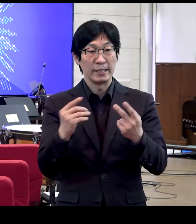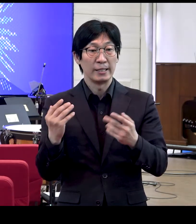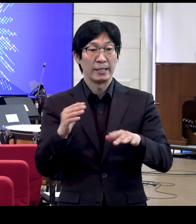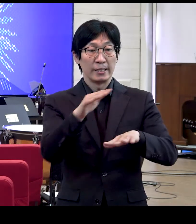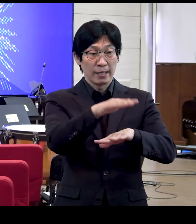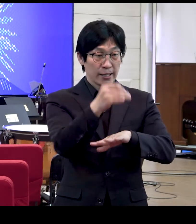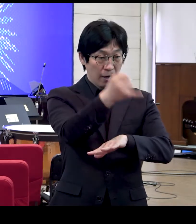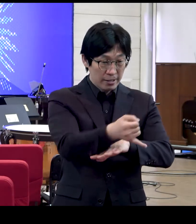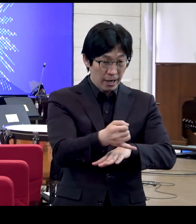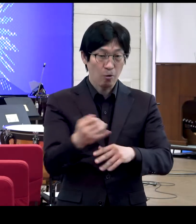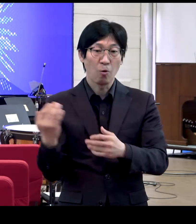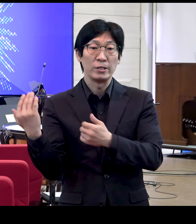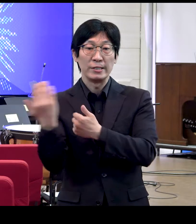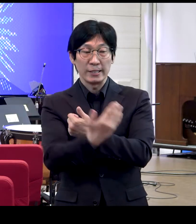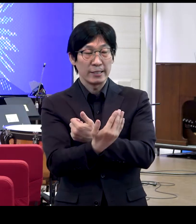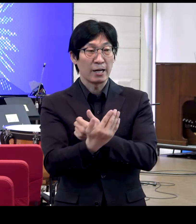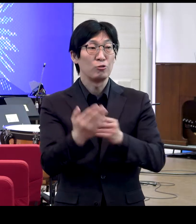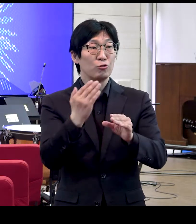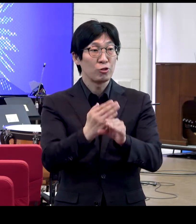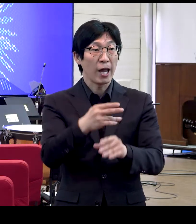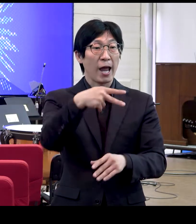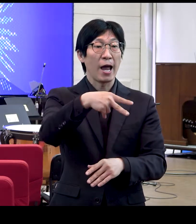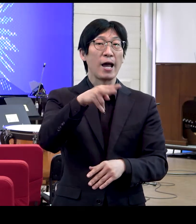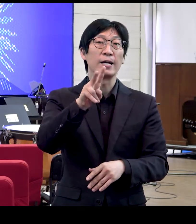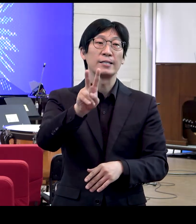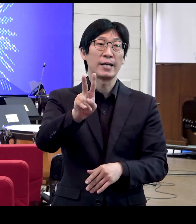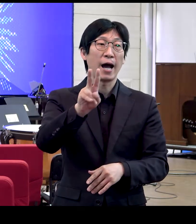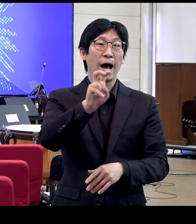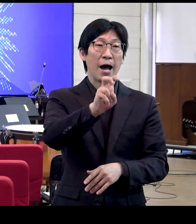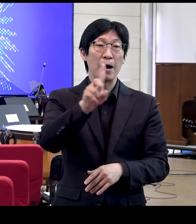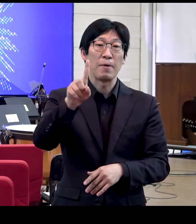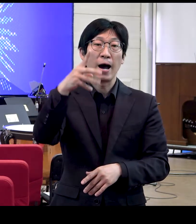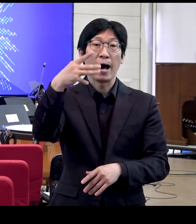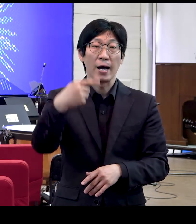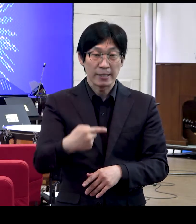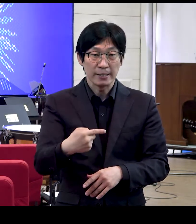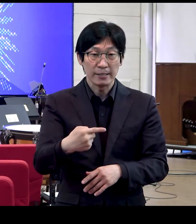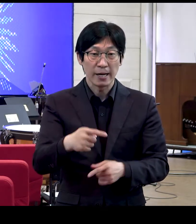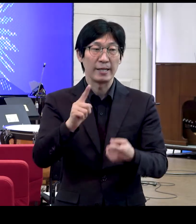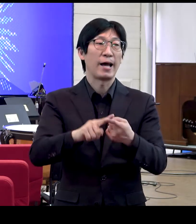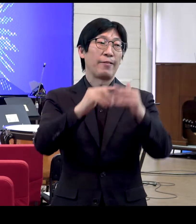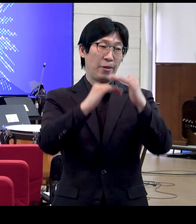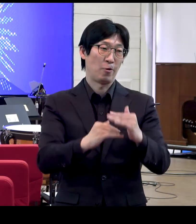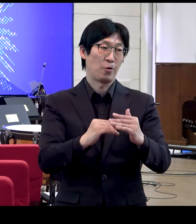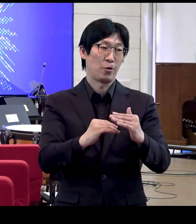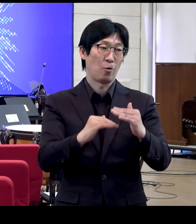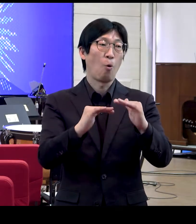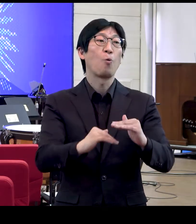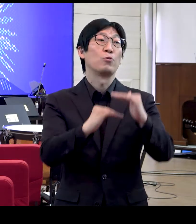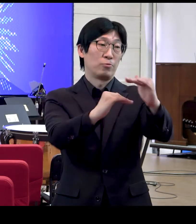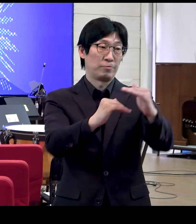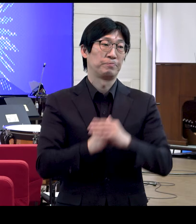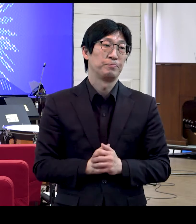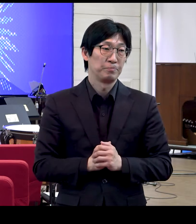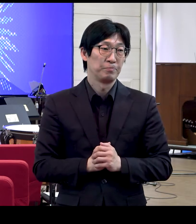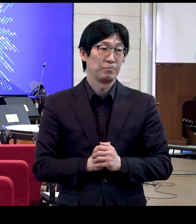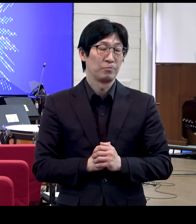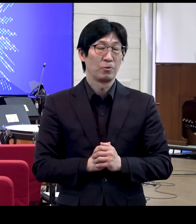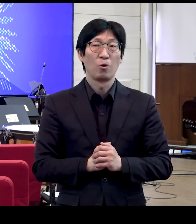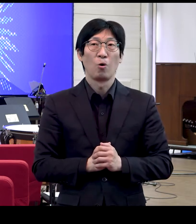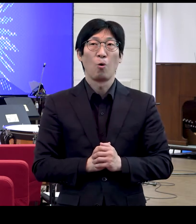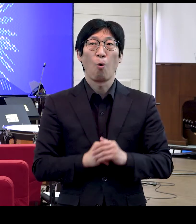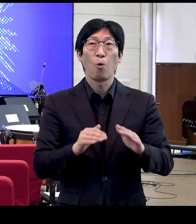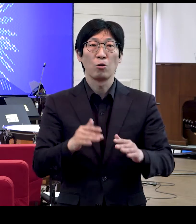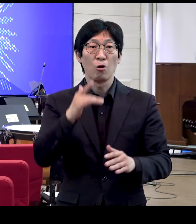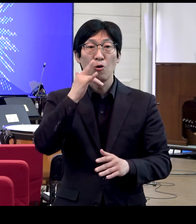대한 말씀입니다. 샤마르, 지켜라 하는 그 부분에 대한 말씀이다. 저는 특별히 이 오늘 어버이 주일에